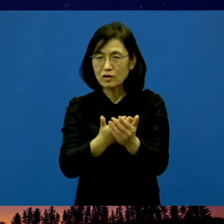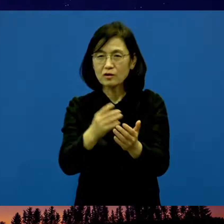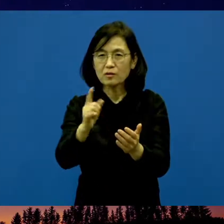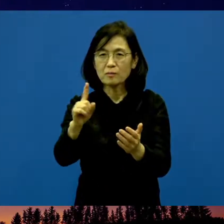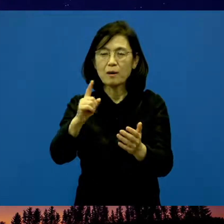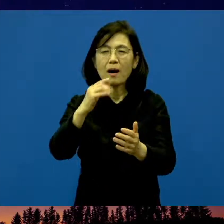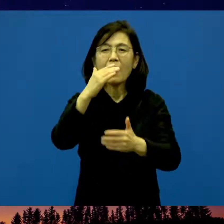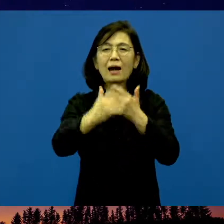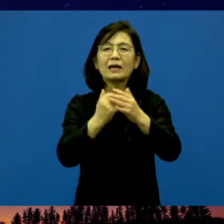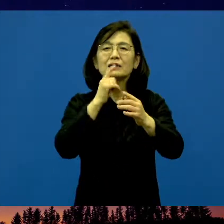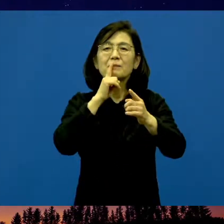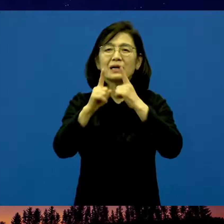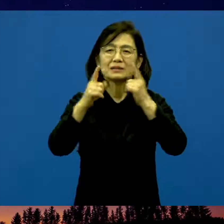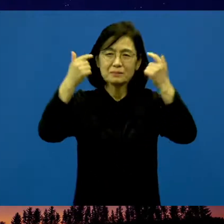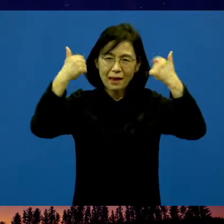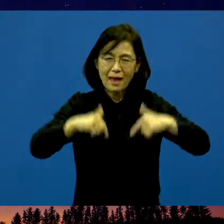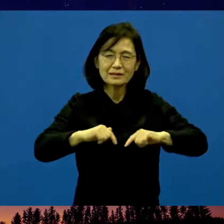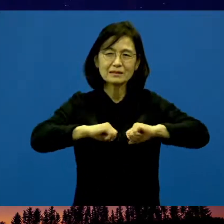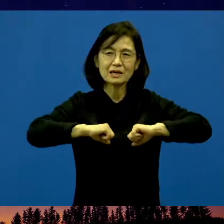복종함으로